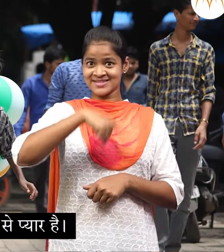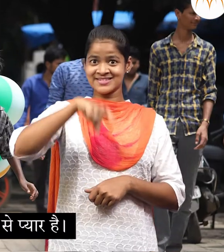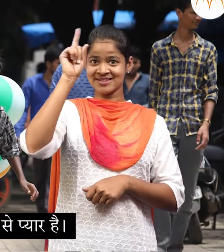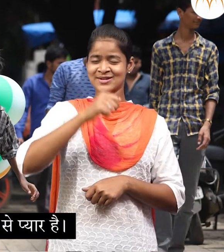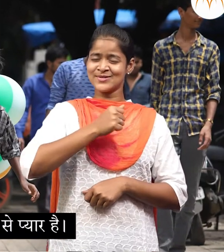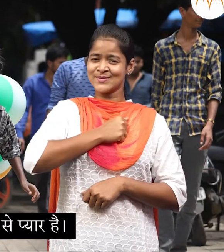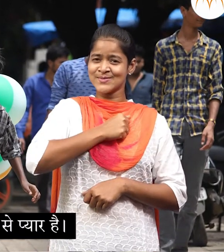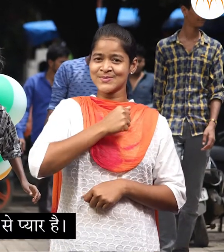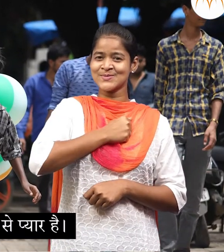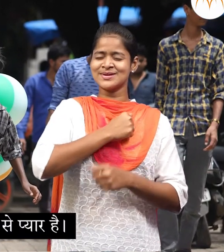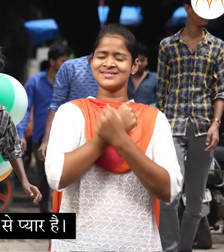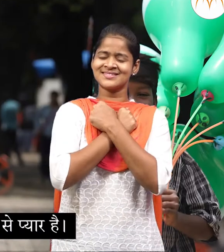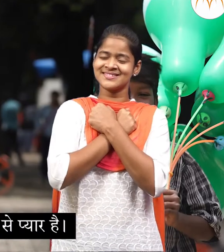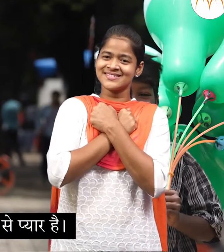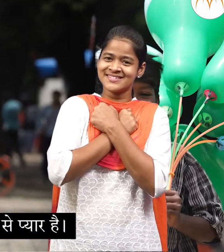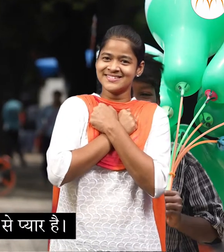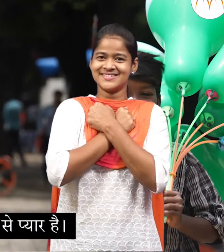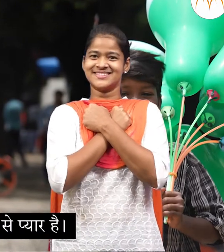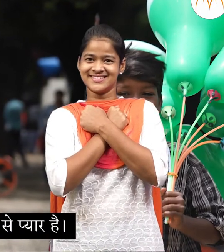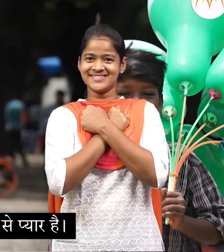मुझे अपने देश से प्यार है।